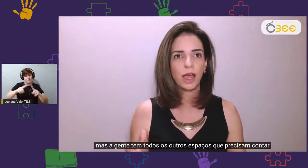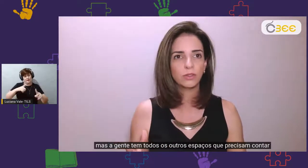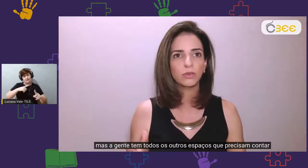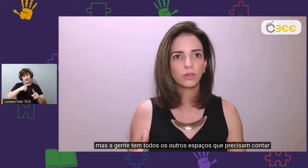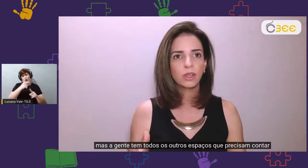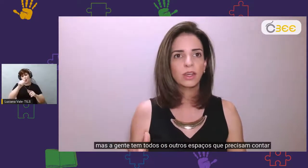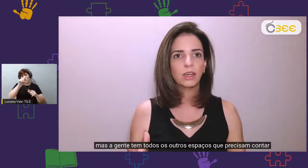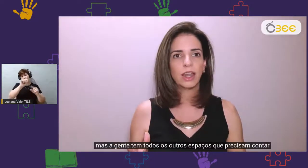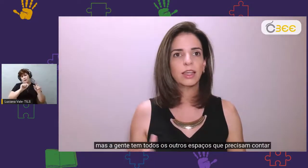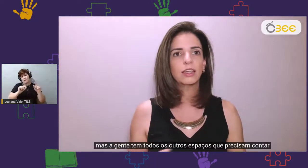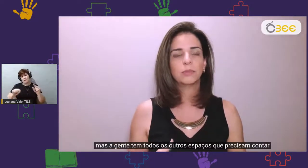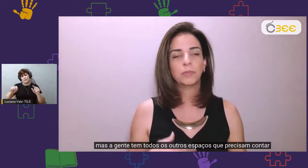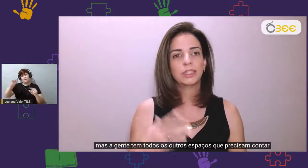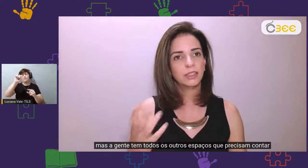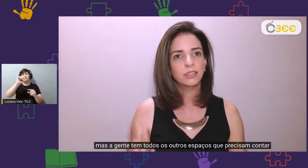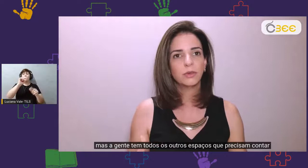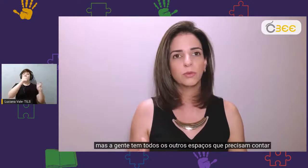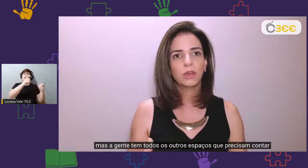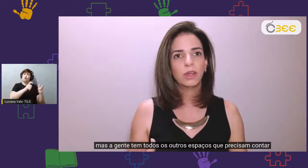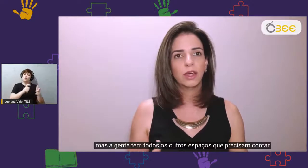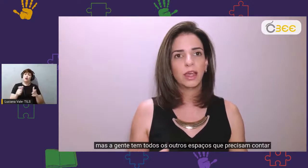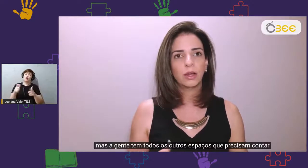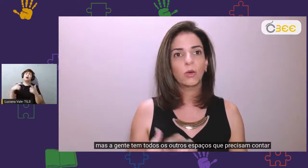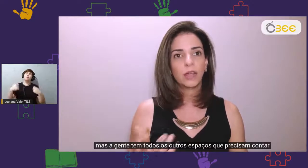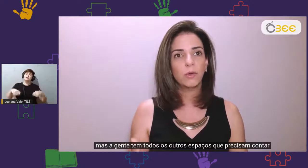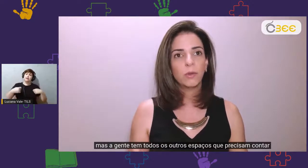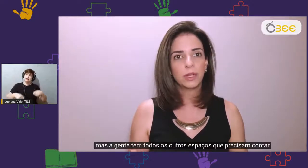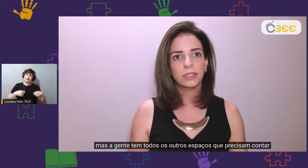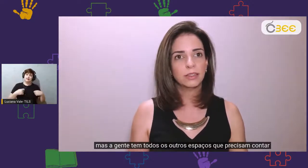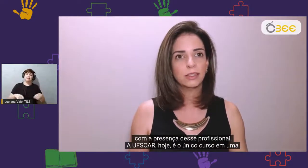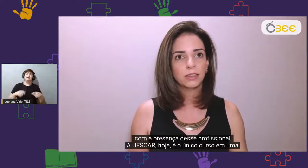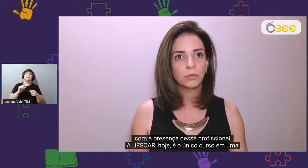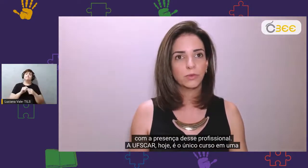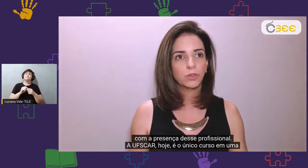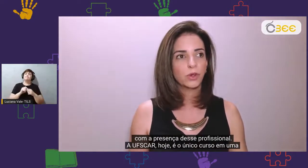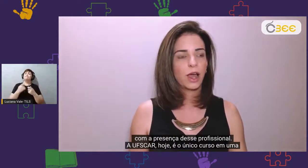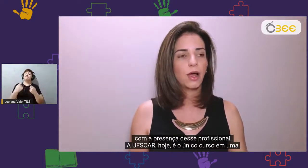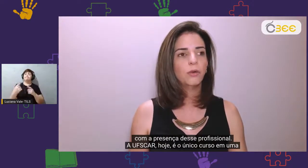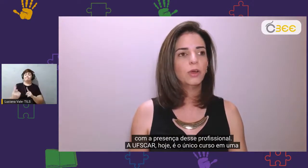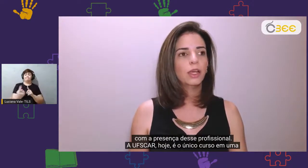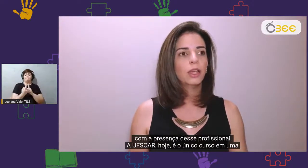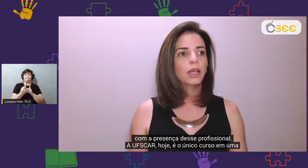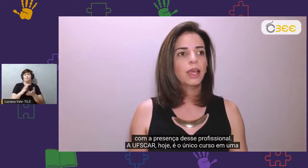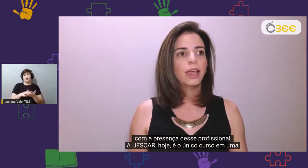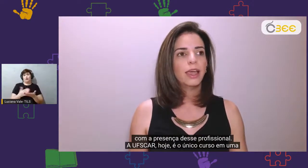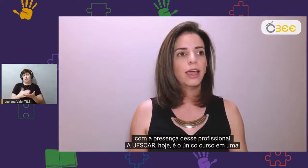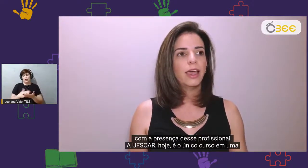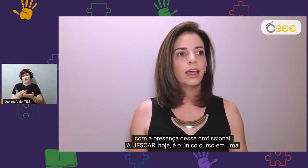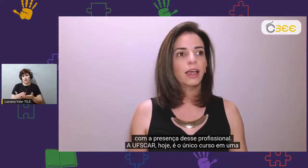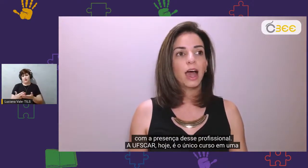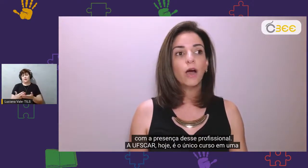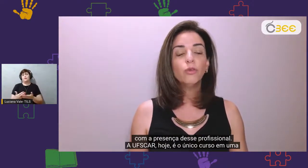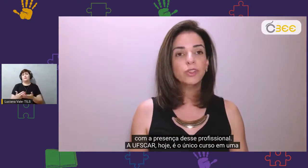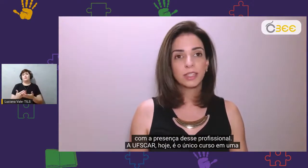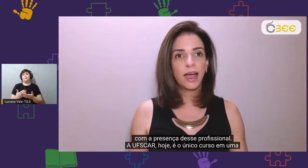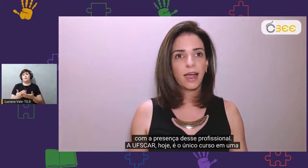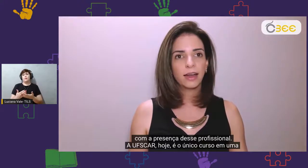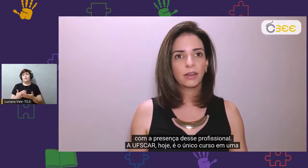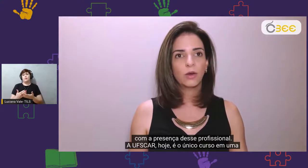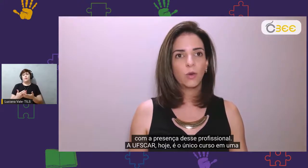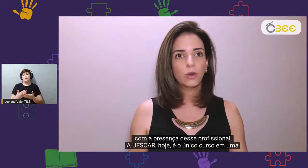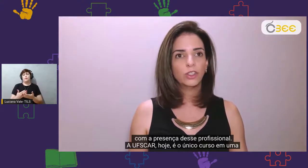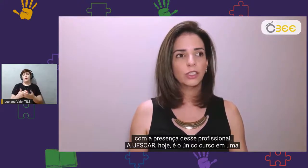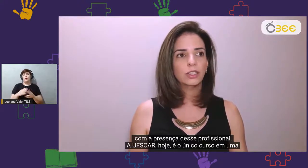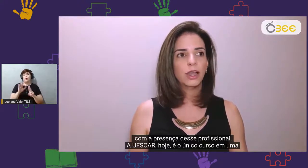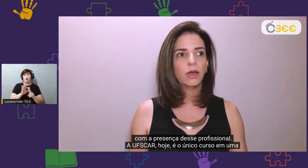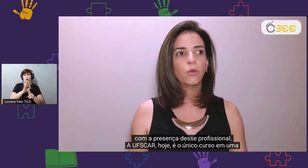outros espaços, né, que precisam contar com a presença desse profissional. A